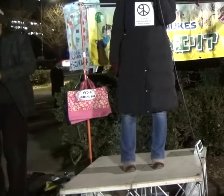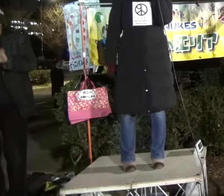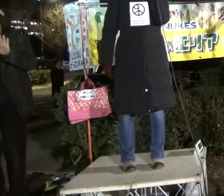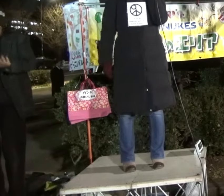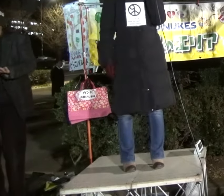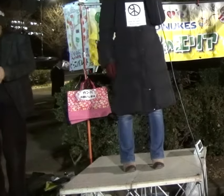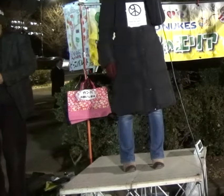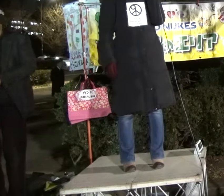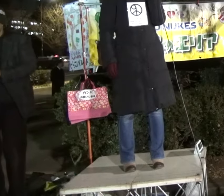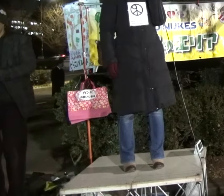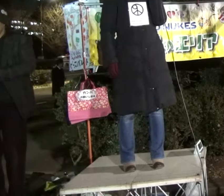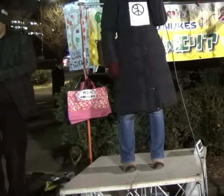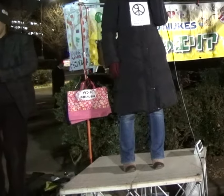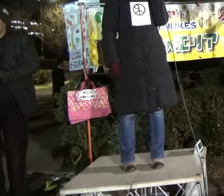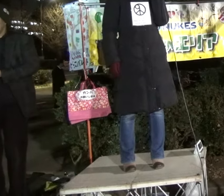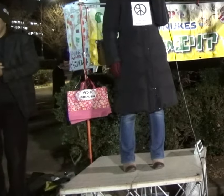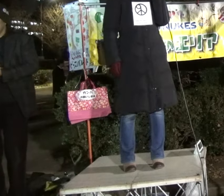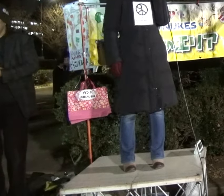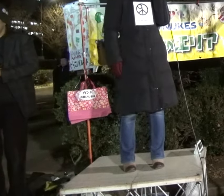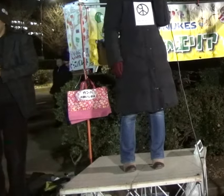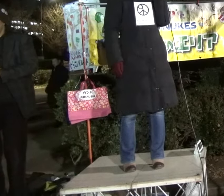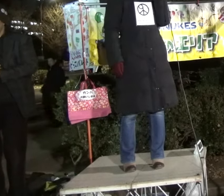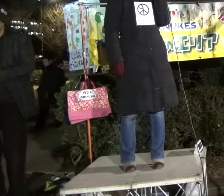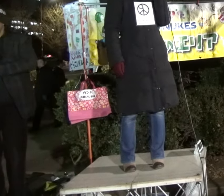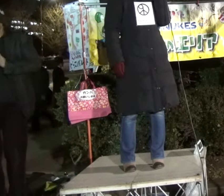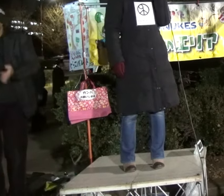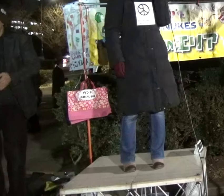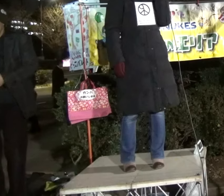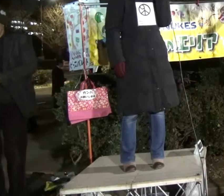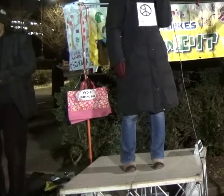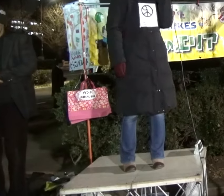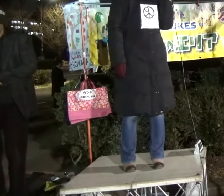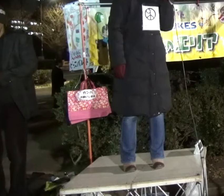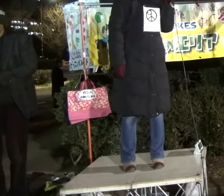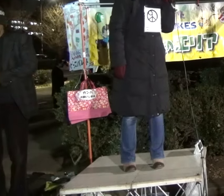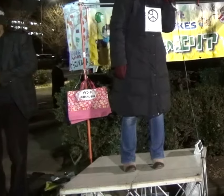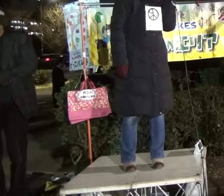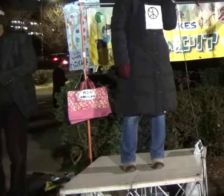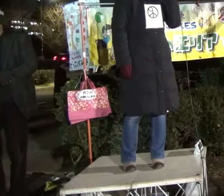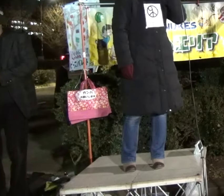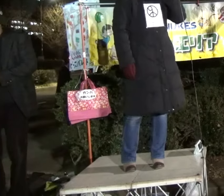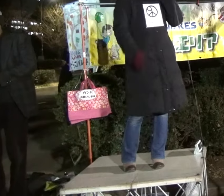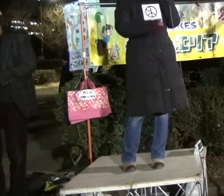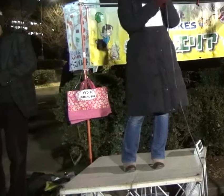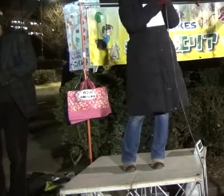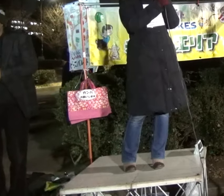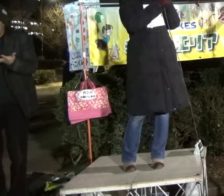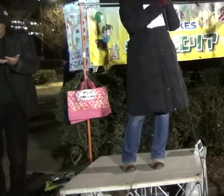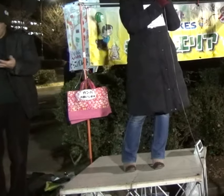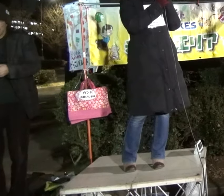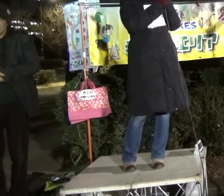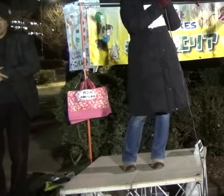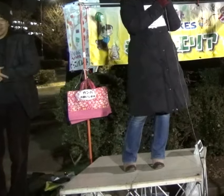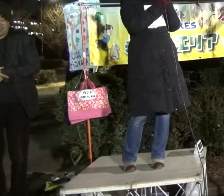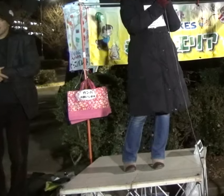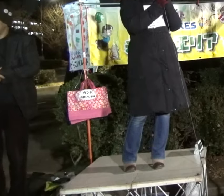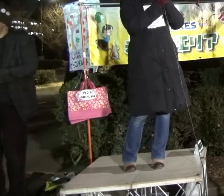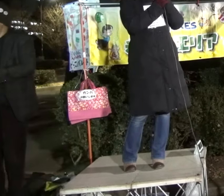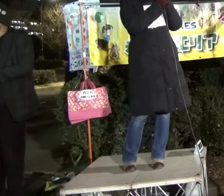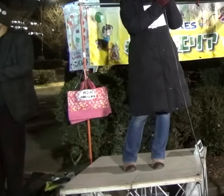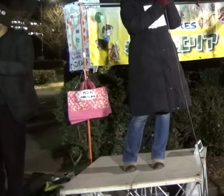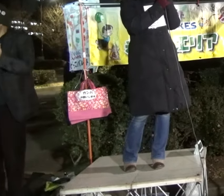もう和菓子屋さん頑張ってほしいですね。 そうですね、はい、豆餅、甘くないやつです。 甘くないやつです。そんな解説してる場合じゃ